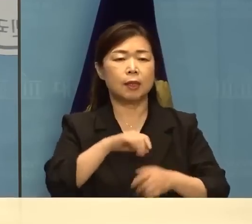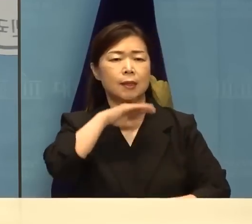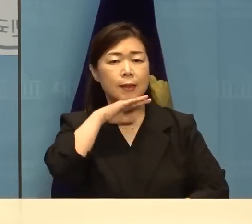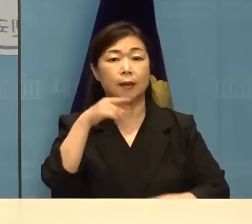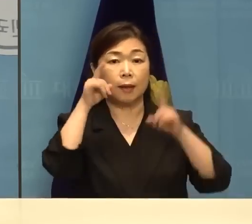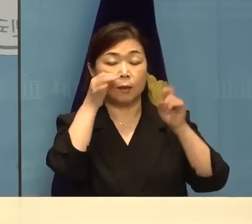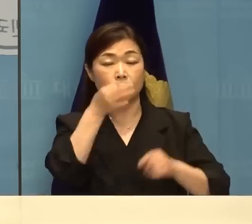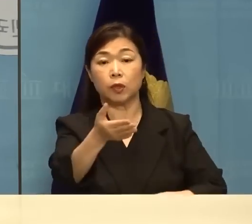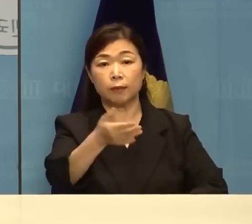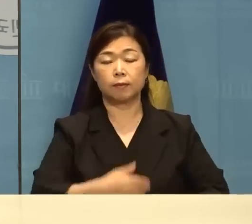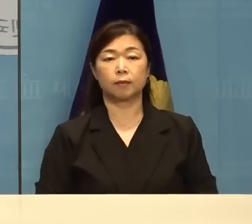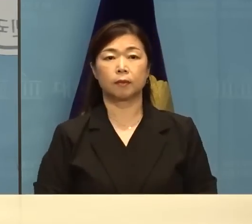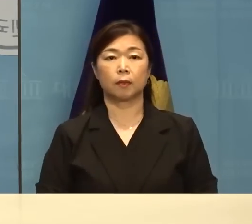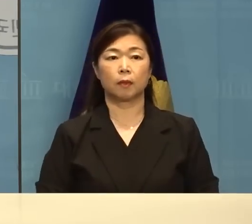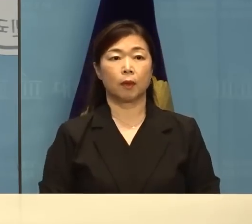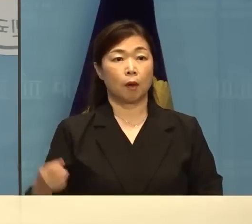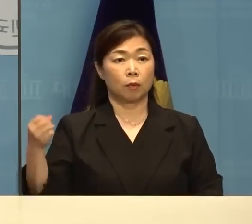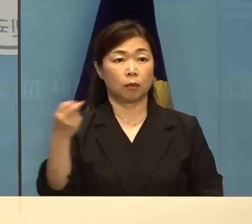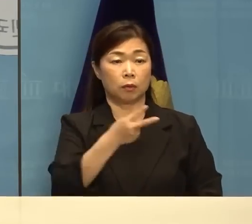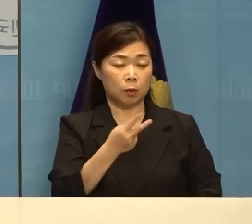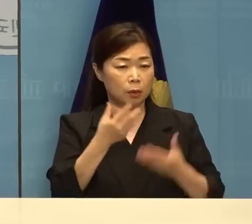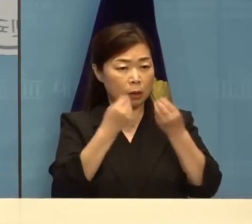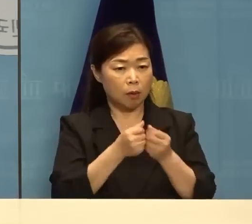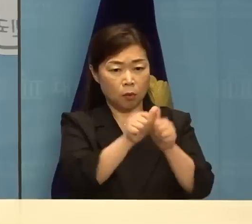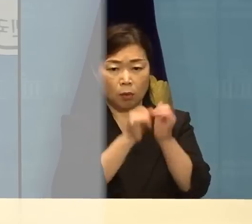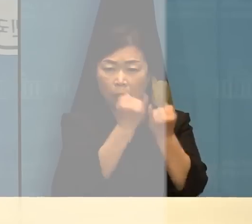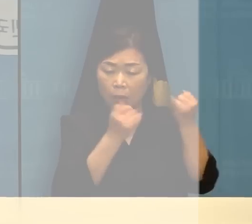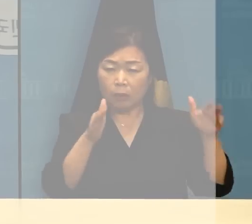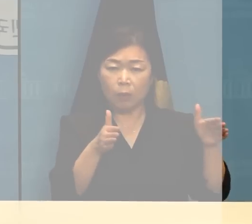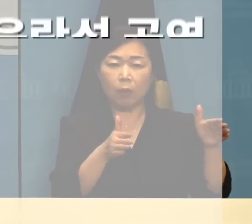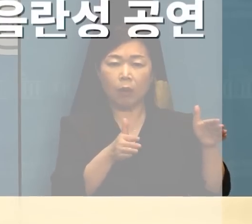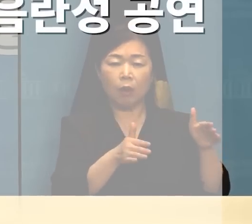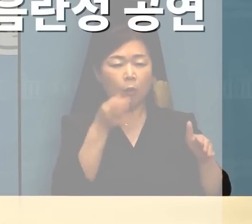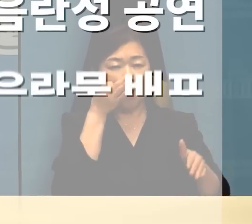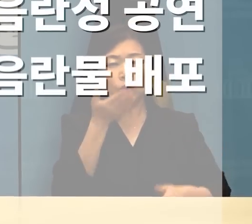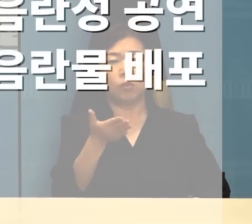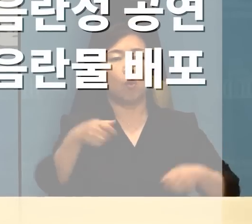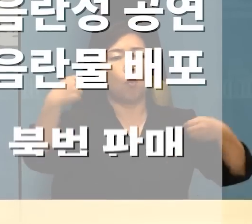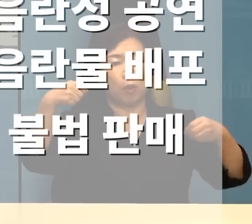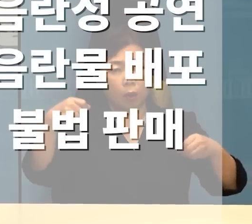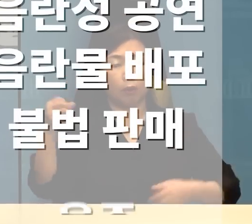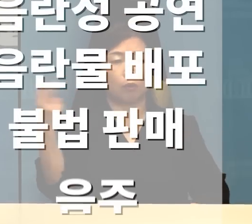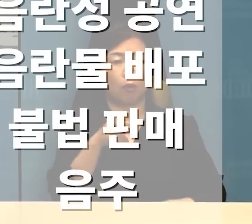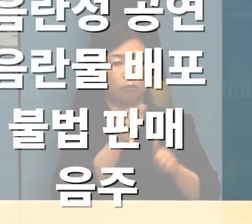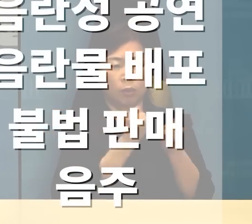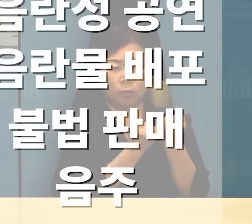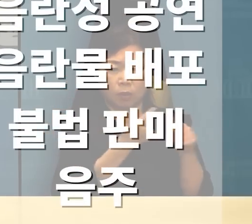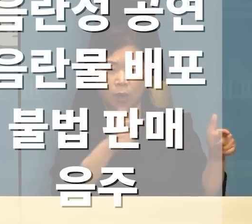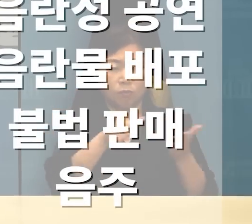겁니다. 그리고 예를 들어서 동성 간 성행위를 묘사하는 음란성 공연, 음란물